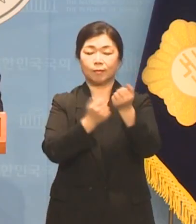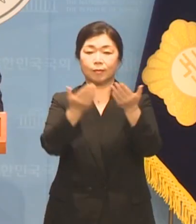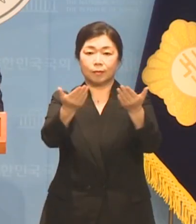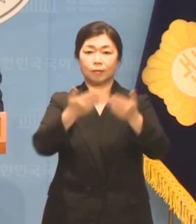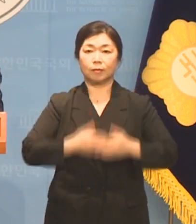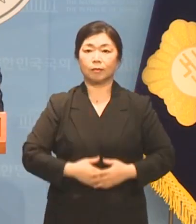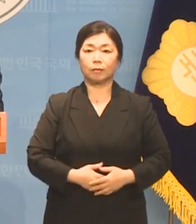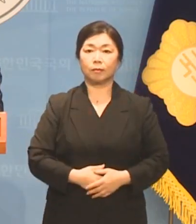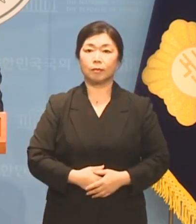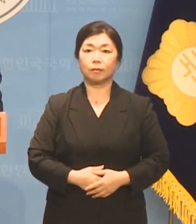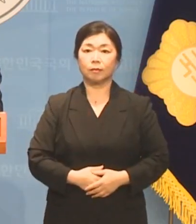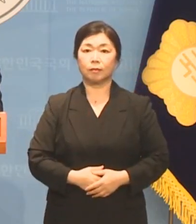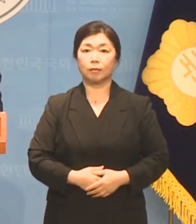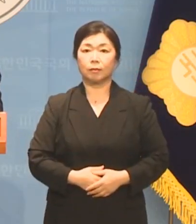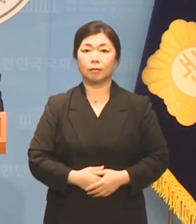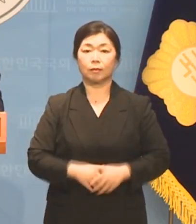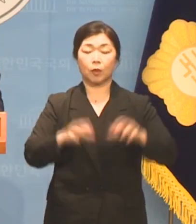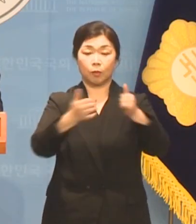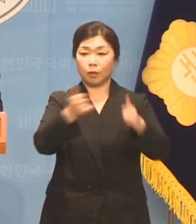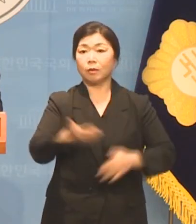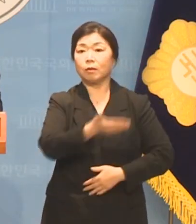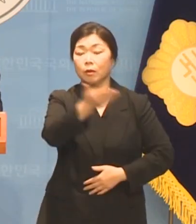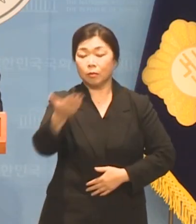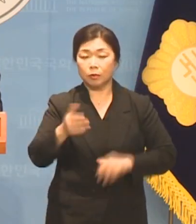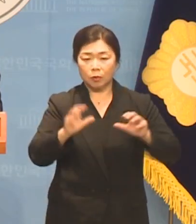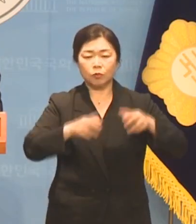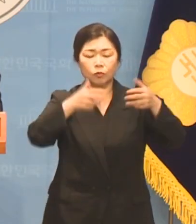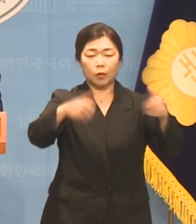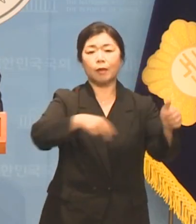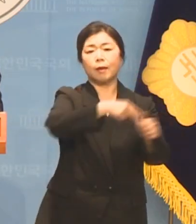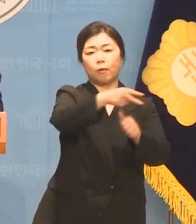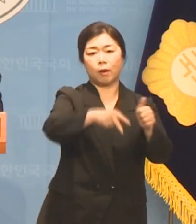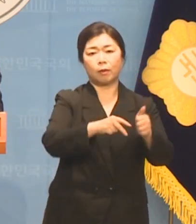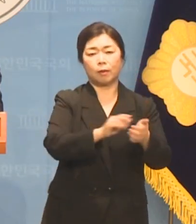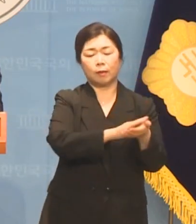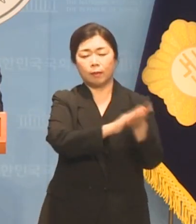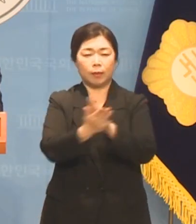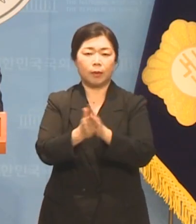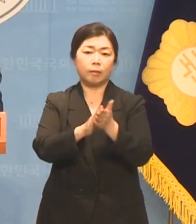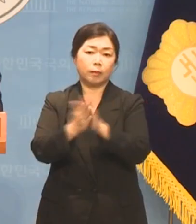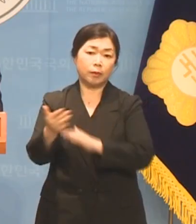말씀드리겠습니다. 국민 여러분, 국제 정세가 급변하고 있습니다.